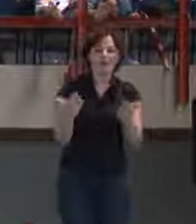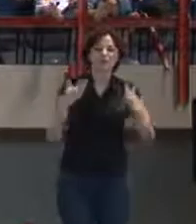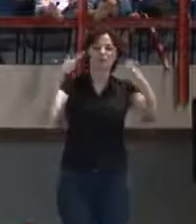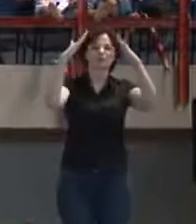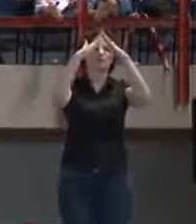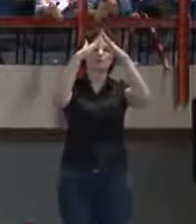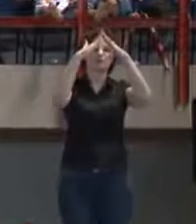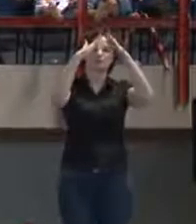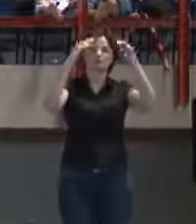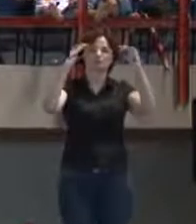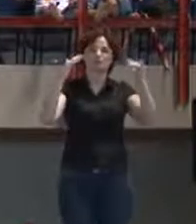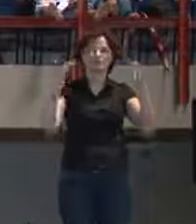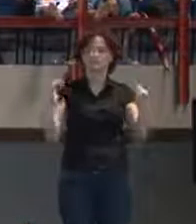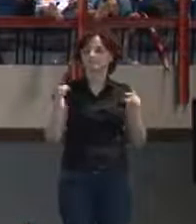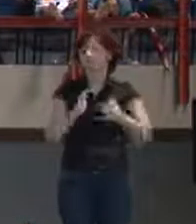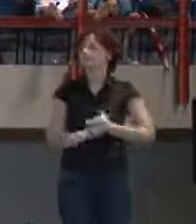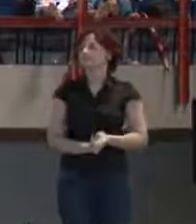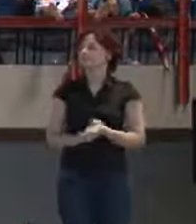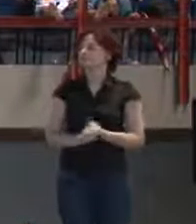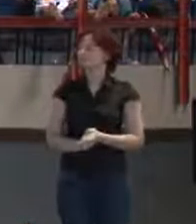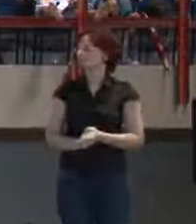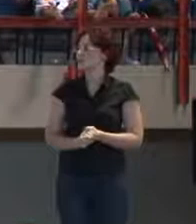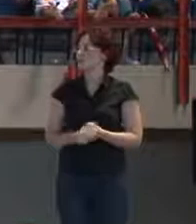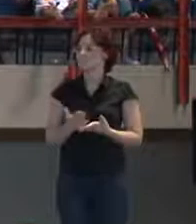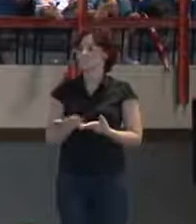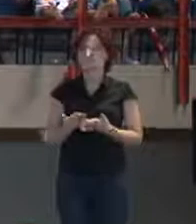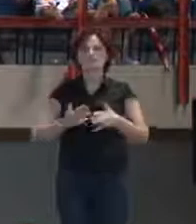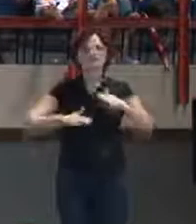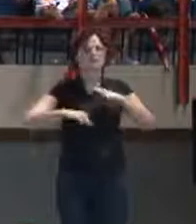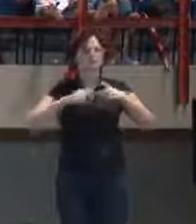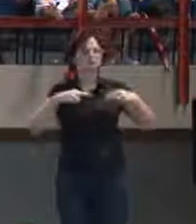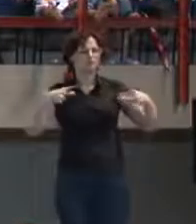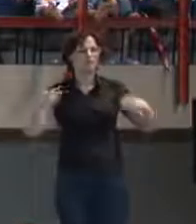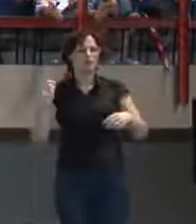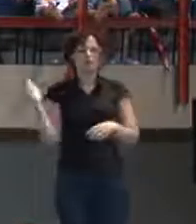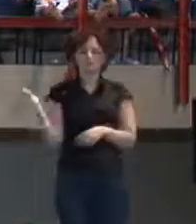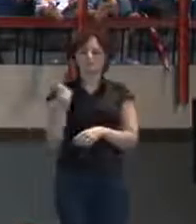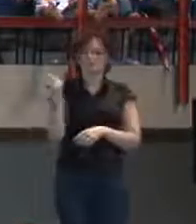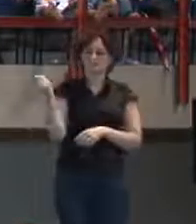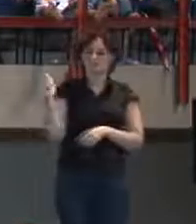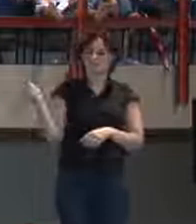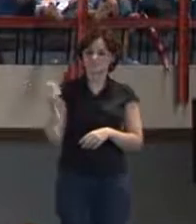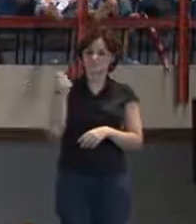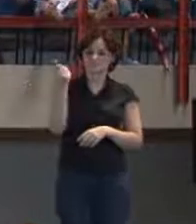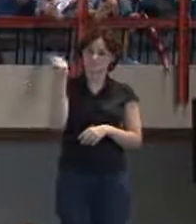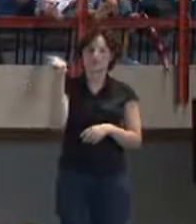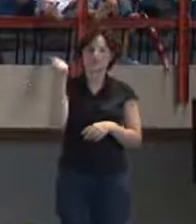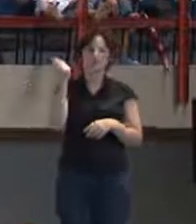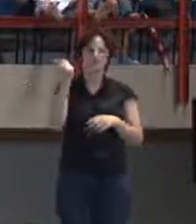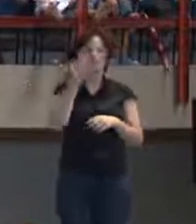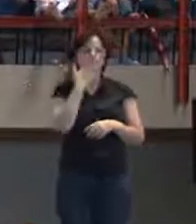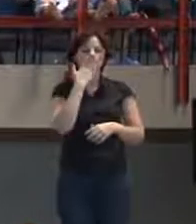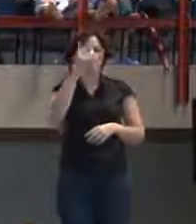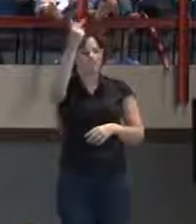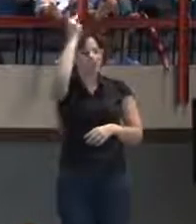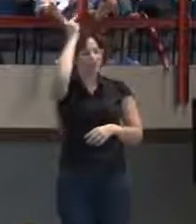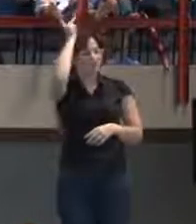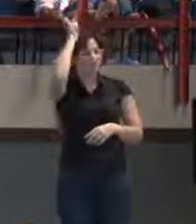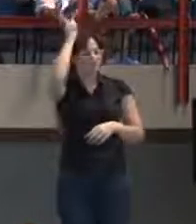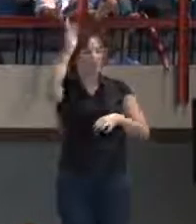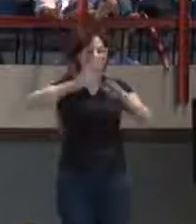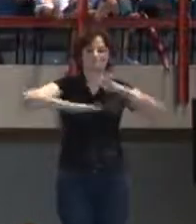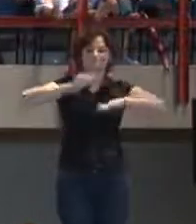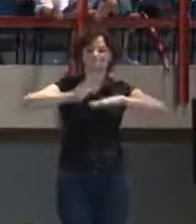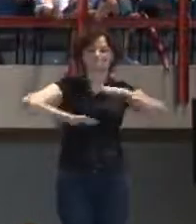Produto rentável, índio preparado. Pergunta simples. Preciso trazer alguém